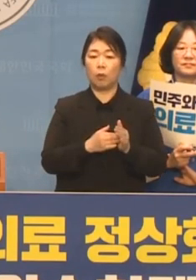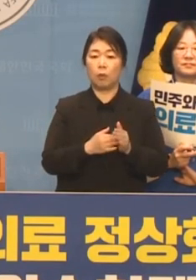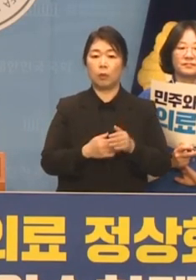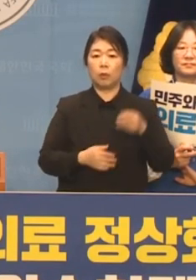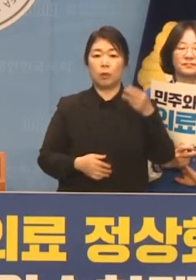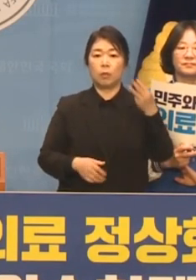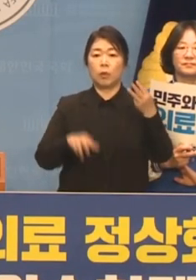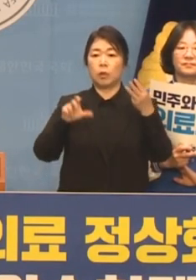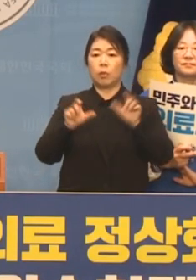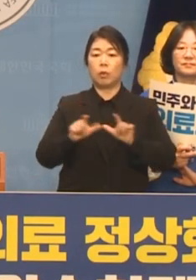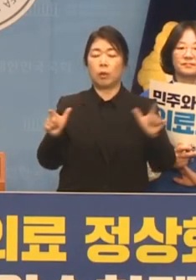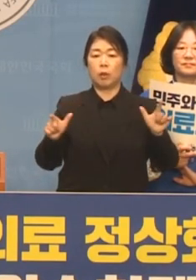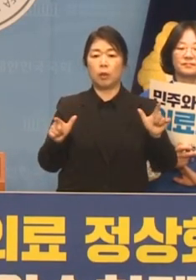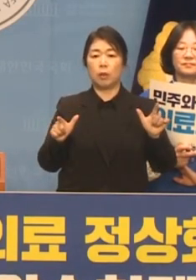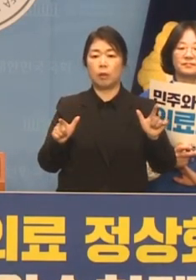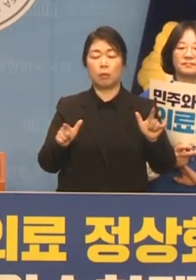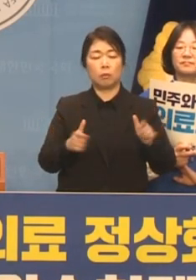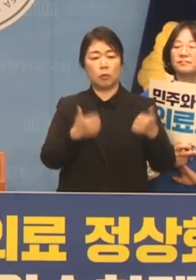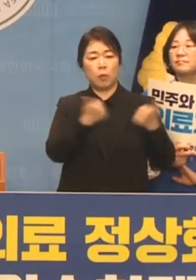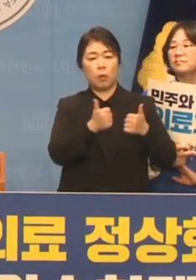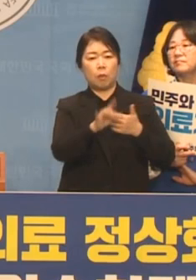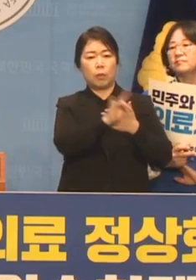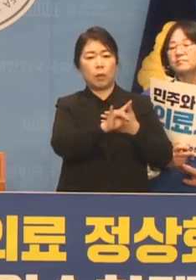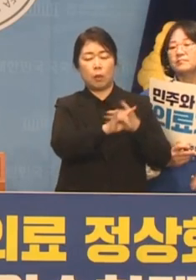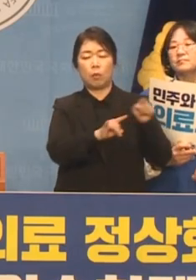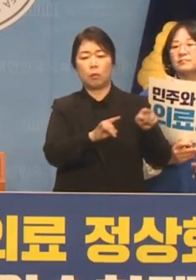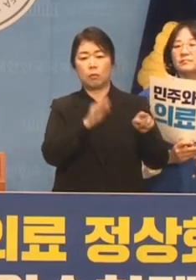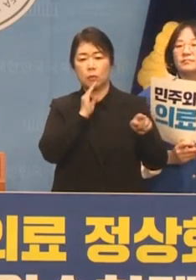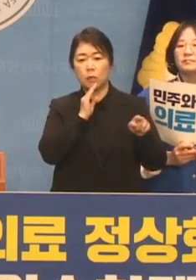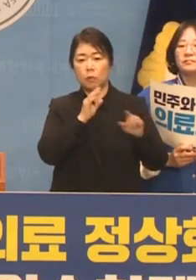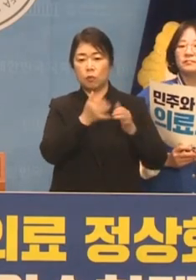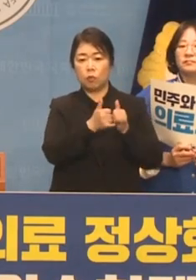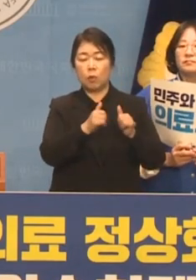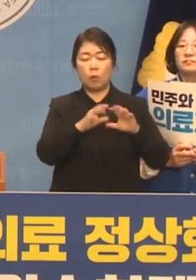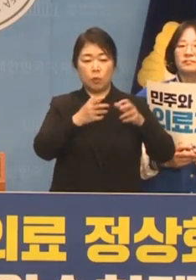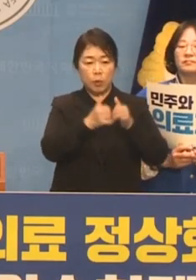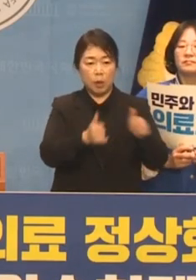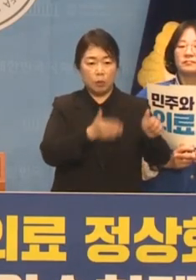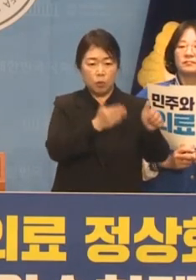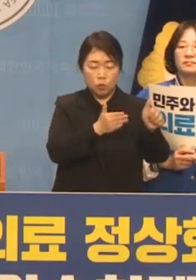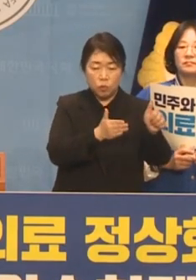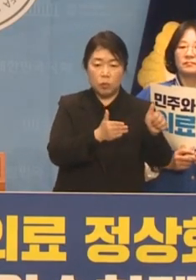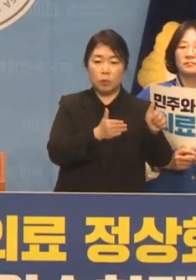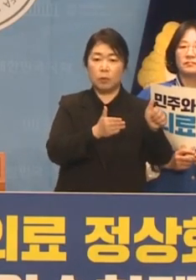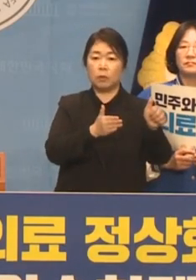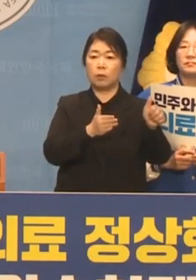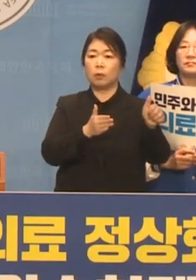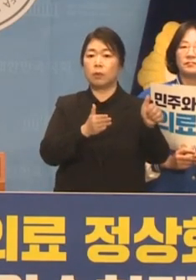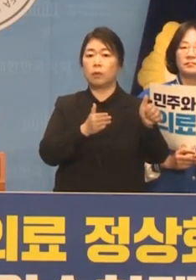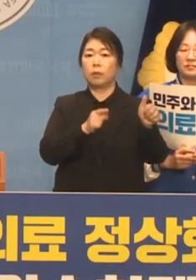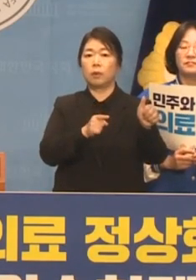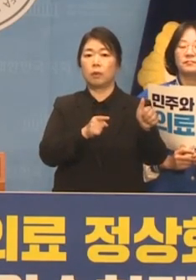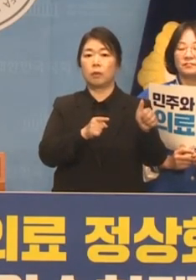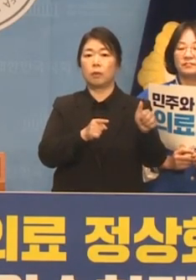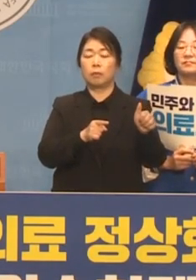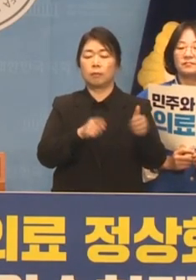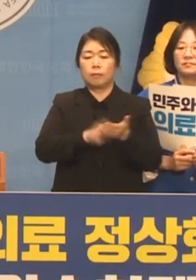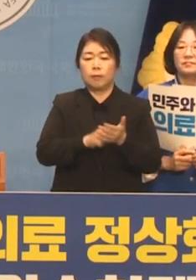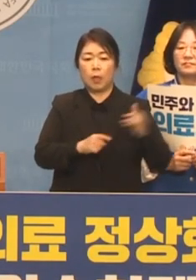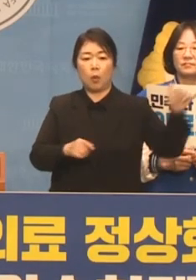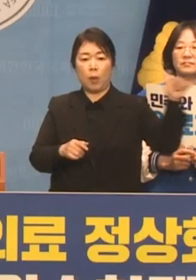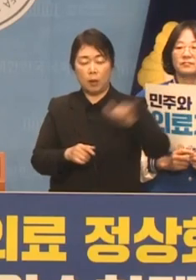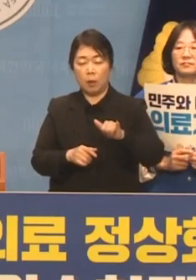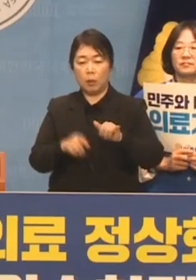회의를 핑계로 해서 사실상 국민의 요구에 의해서 어 급거 귀국했던